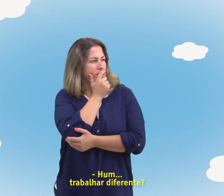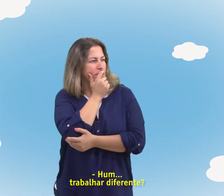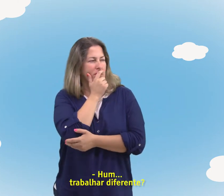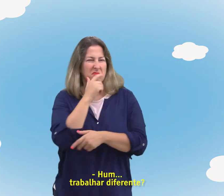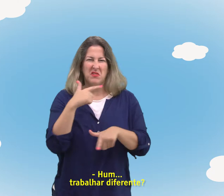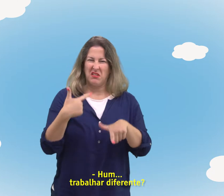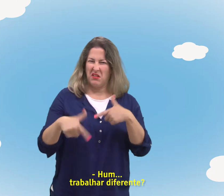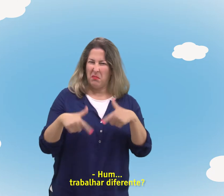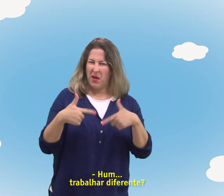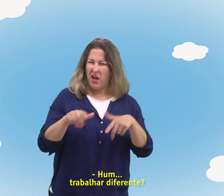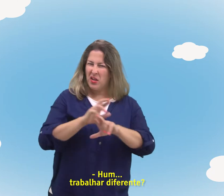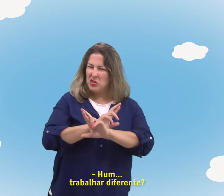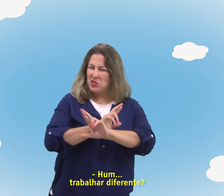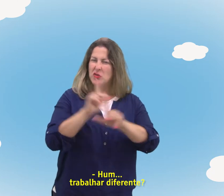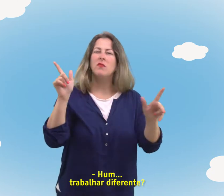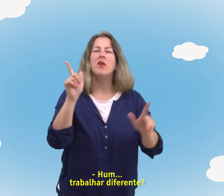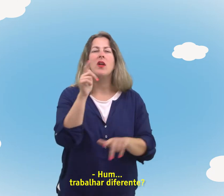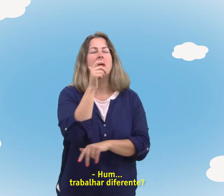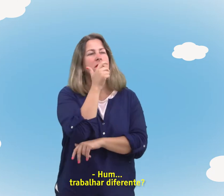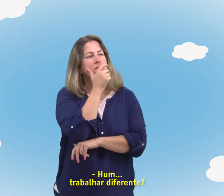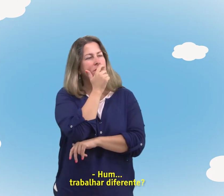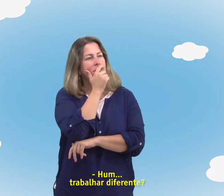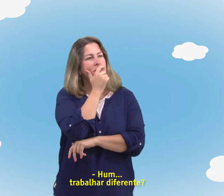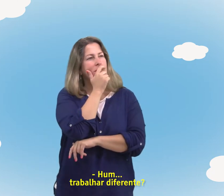trabalhar diferente em